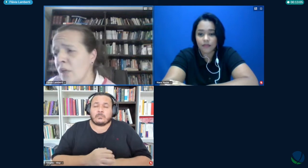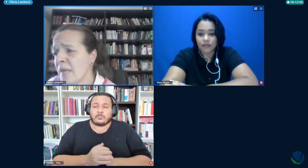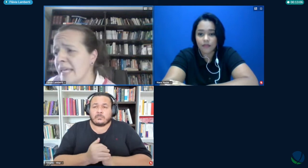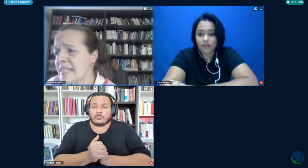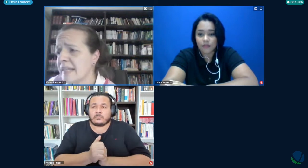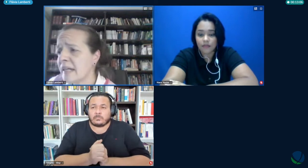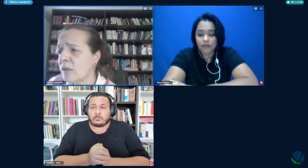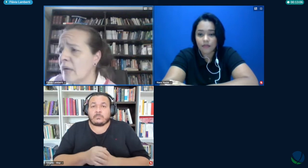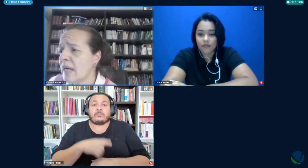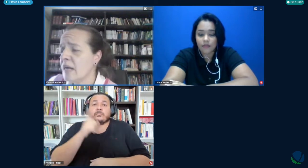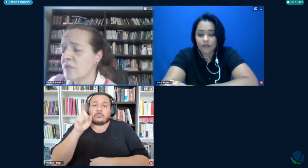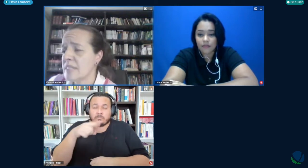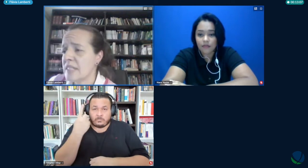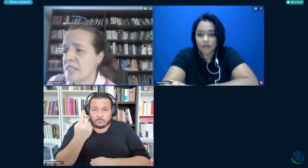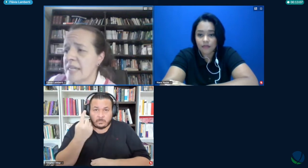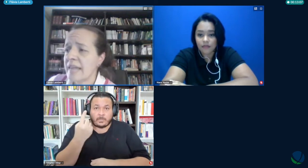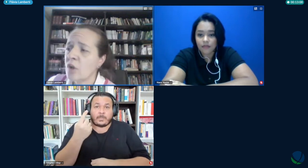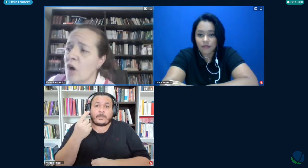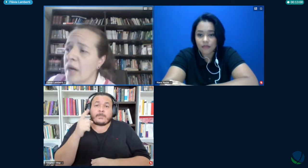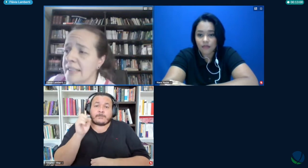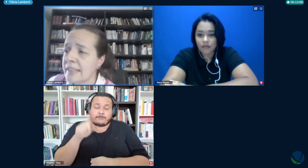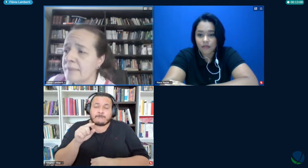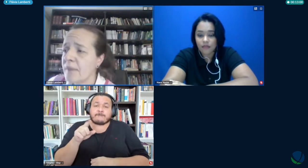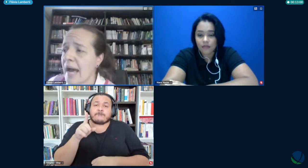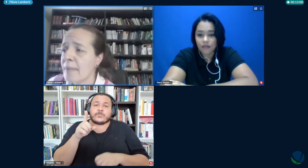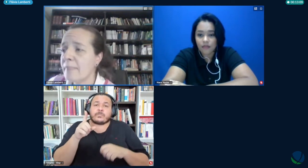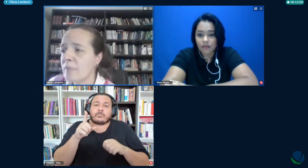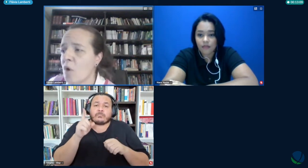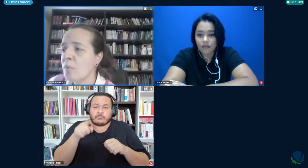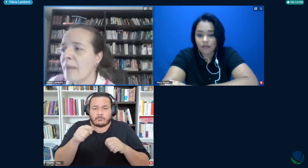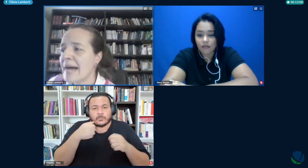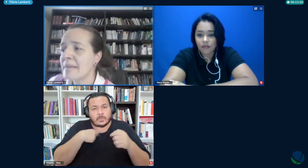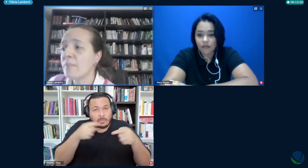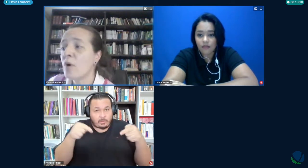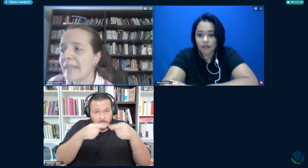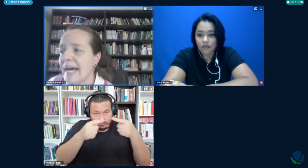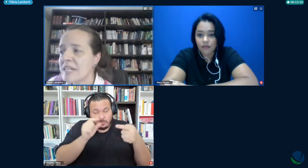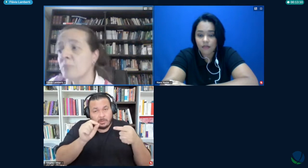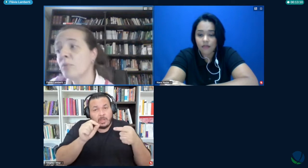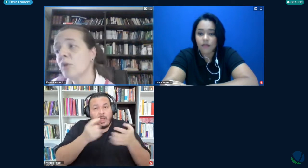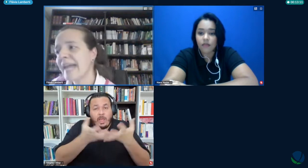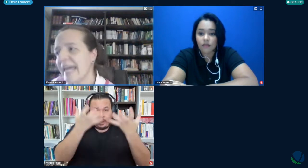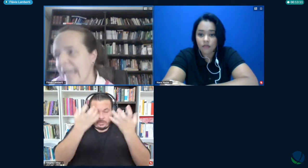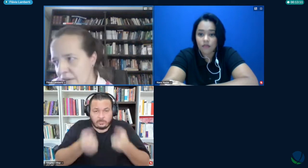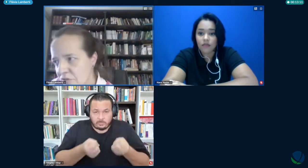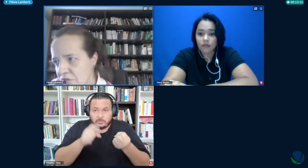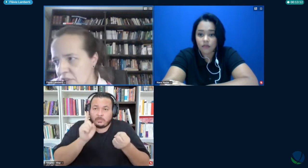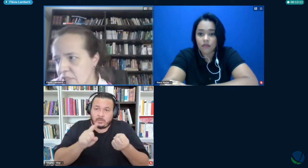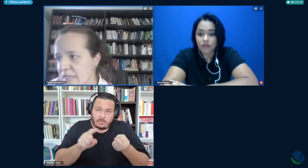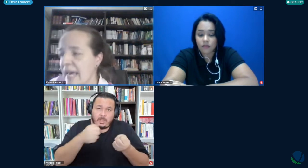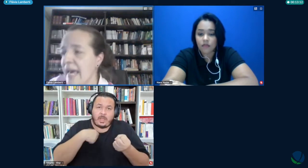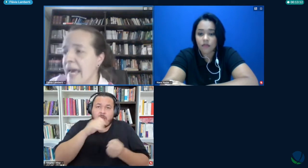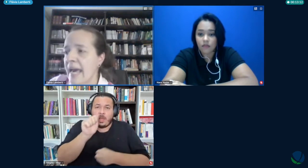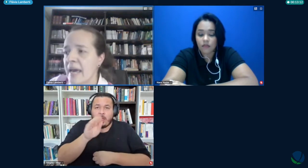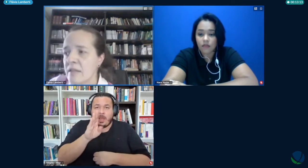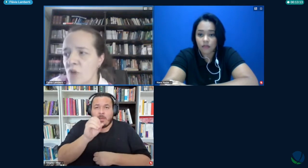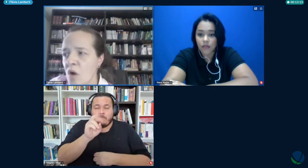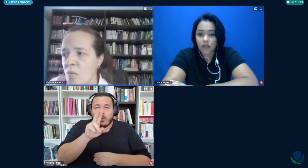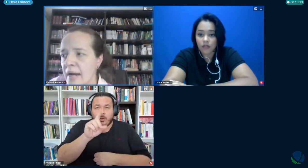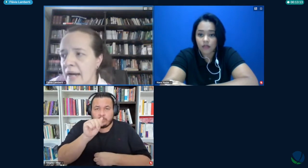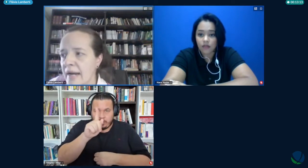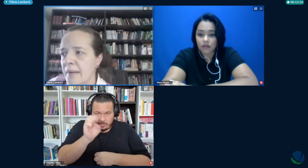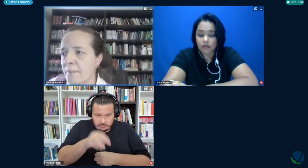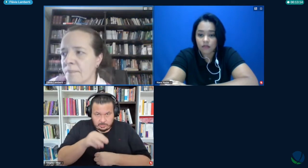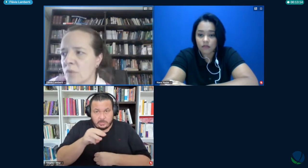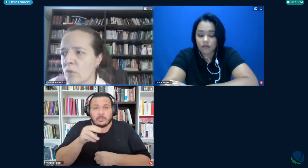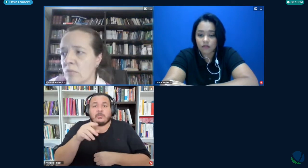e uma questão, você diz que adota como base a abordagem por tarefas. É só